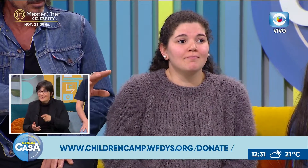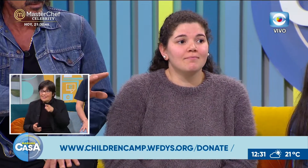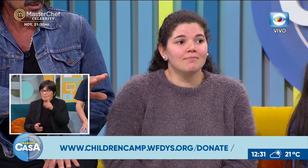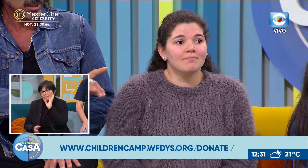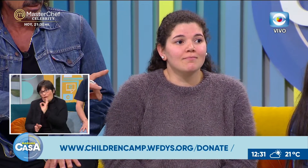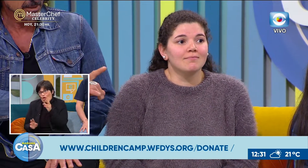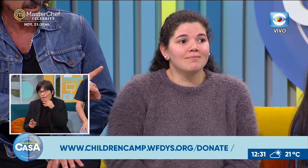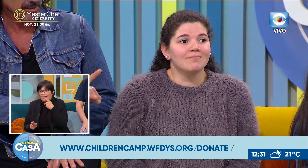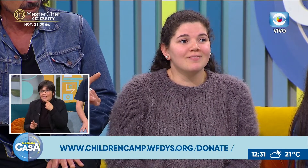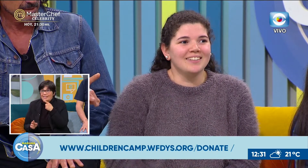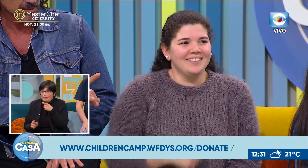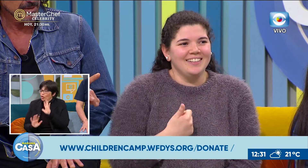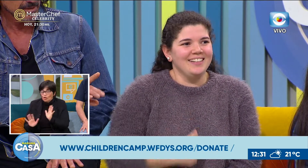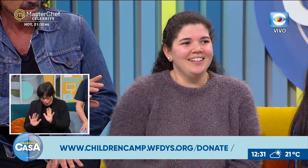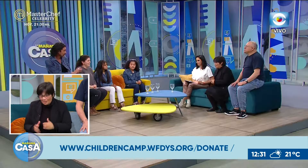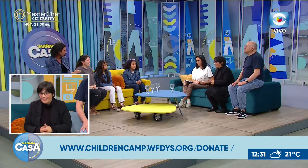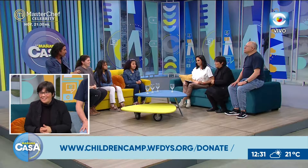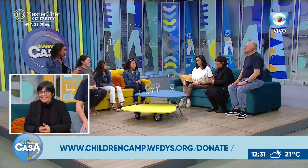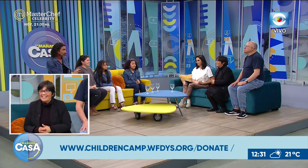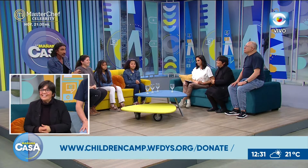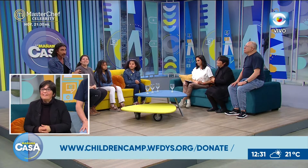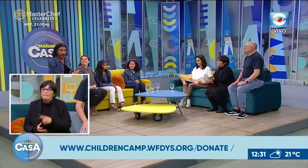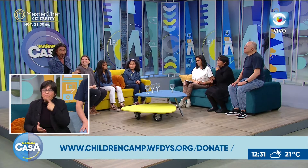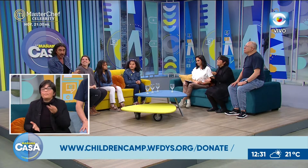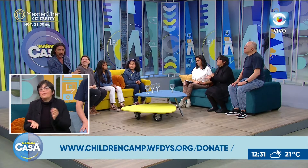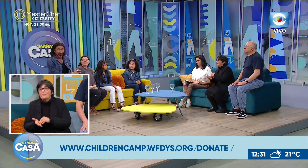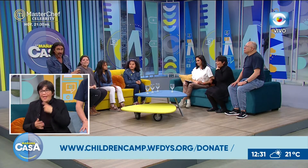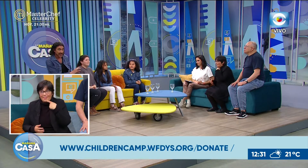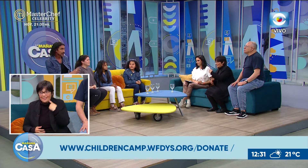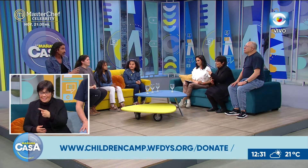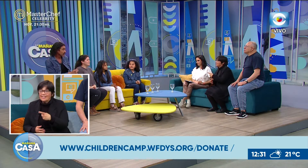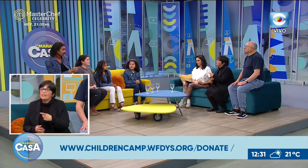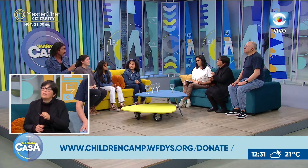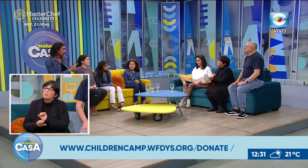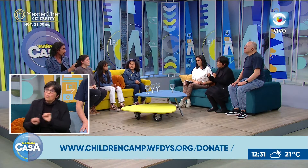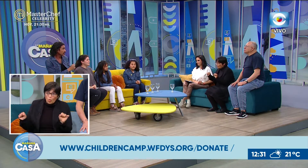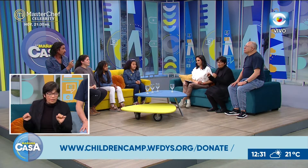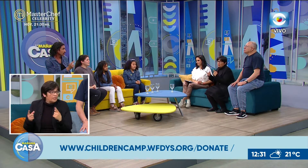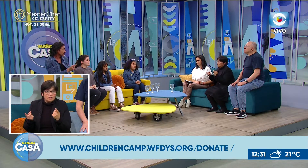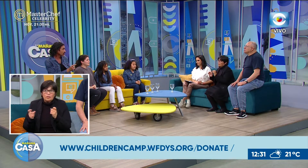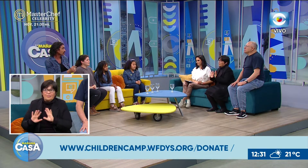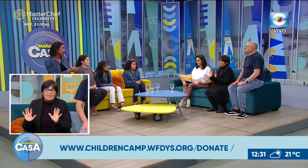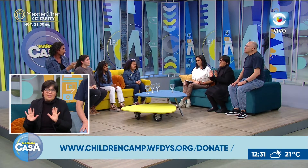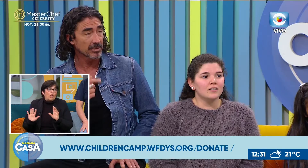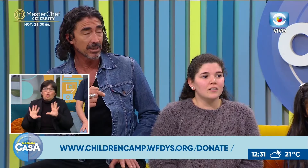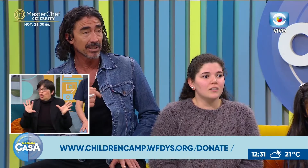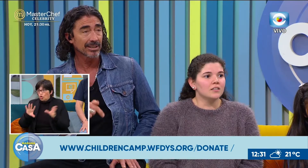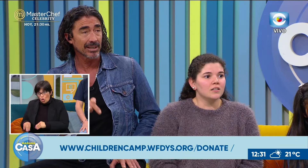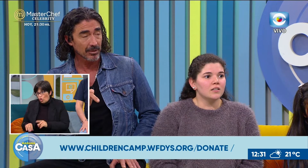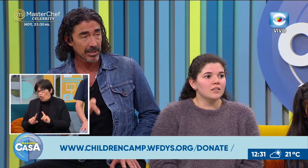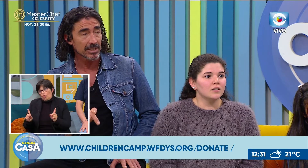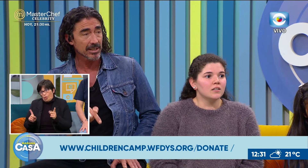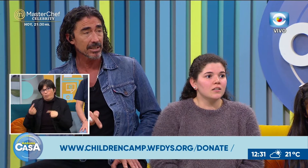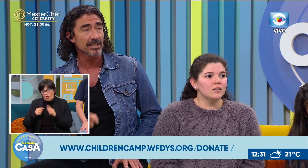Perdón, ¿estaban, siguen hablando? No, no, no. No, quiero agregar una cosa. Quizás no sería necesario todo eso, sino más bien